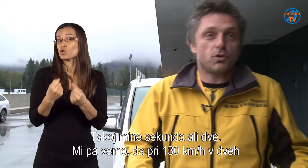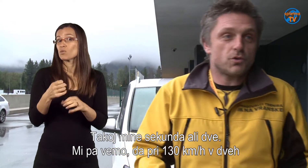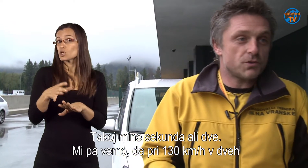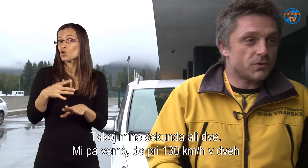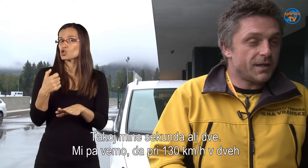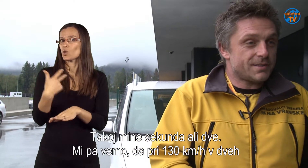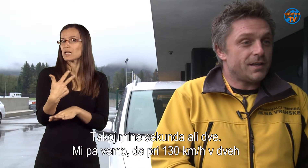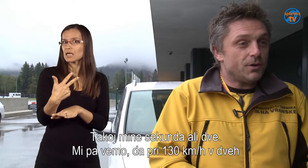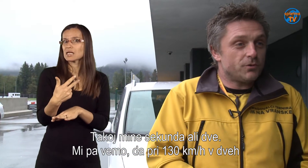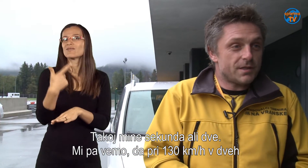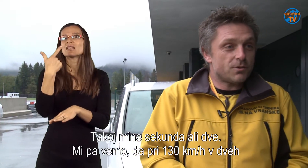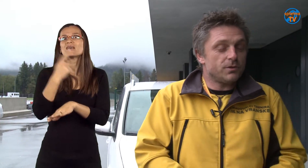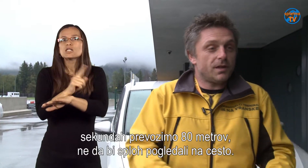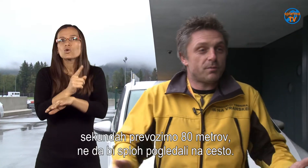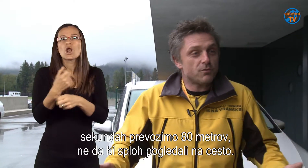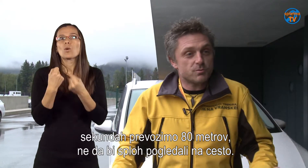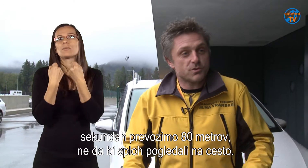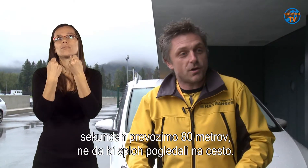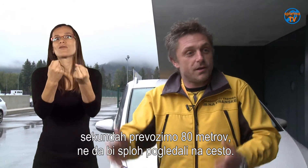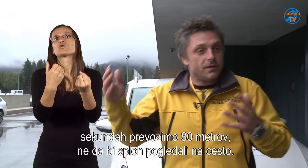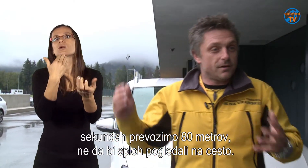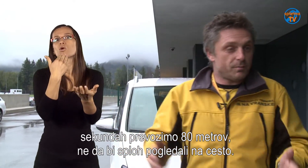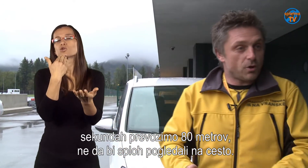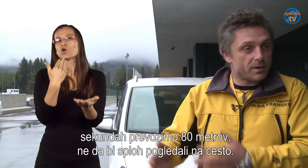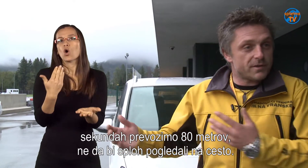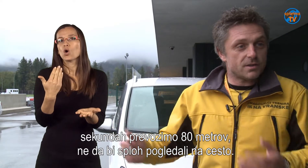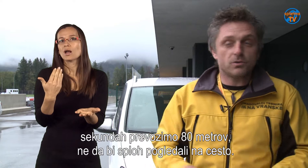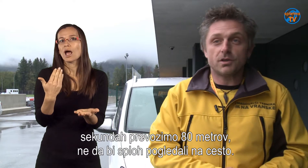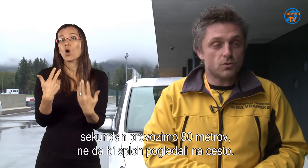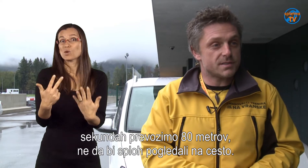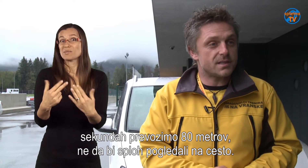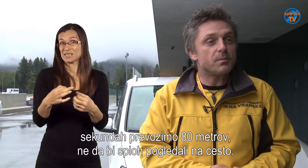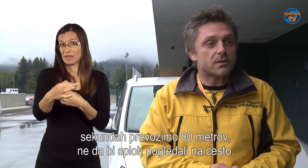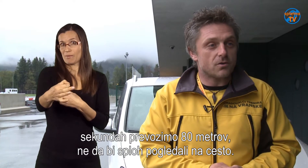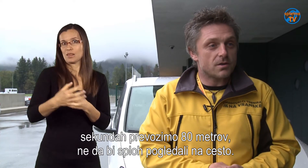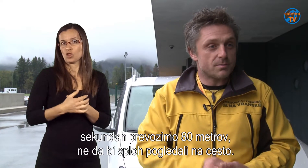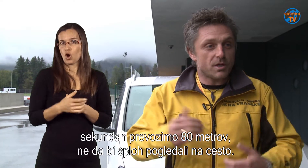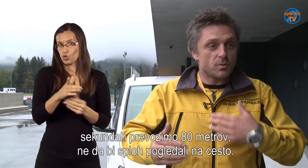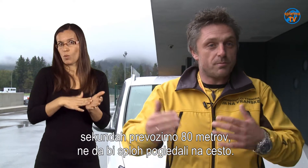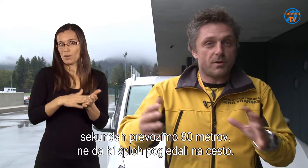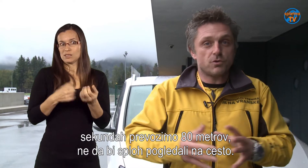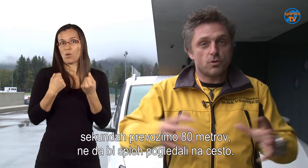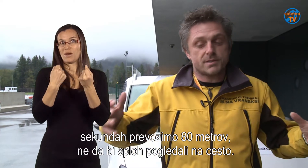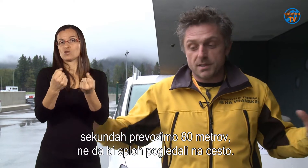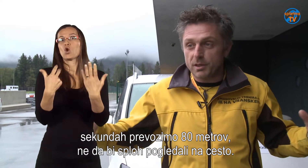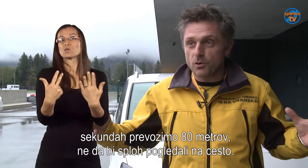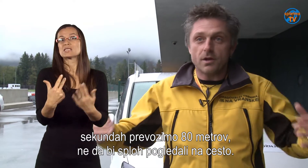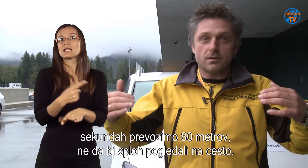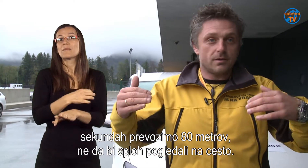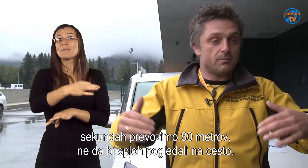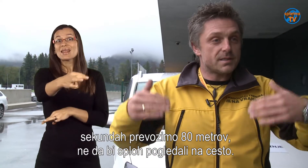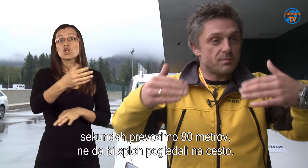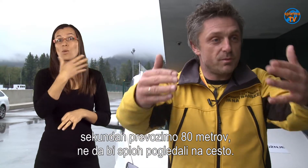vozimo s hitrostjo 130, v 2 sekundi lahko prevozimo skoraj, ali pa dobrih 2 sekundih 80 metrov. Se pravi, smo mi prevozili 80